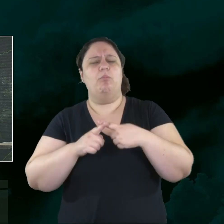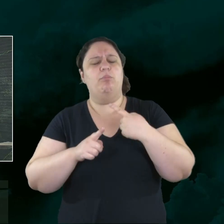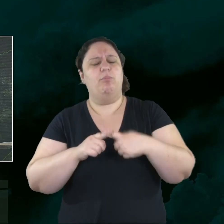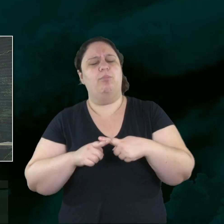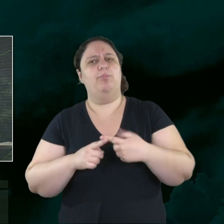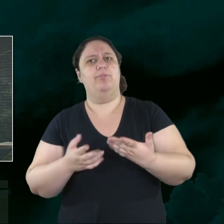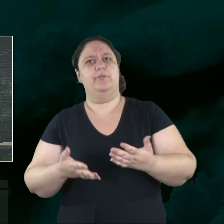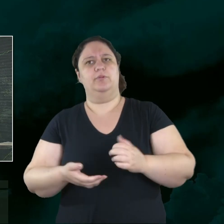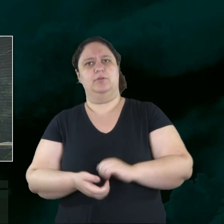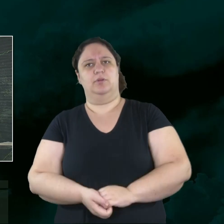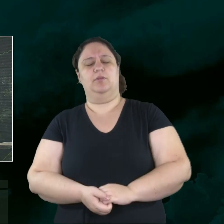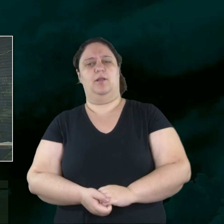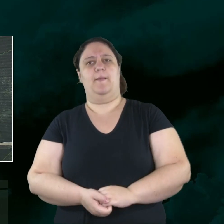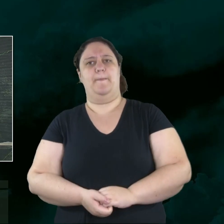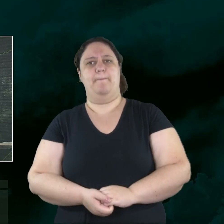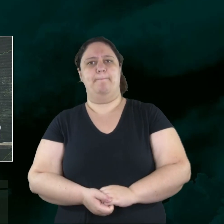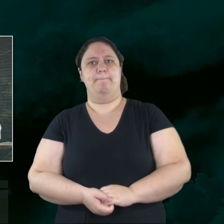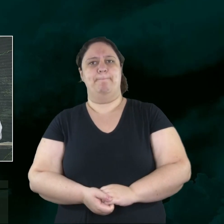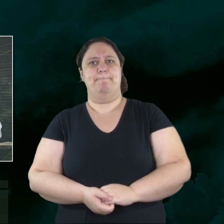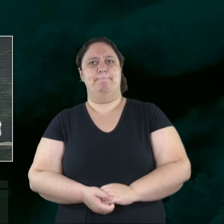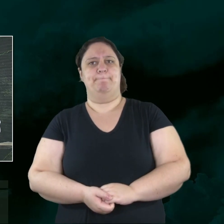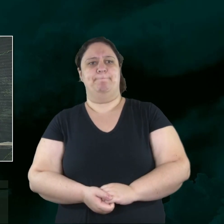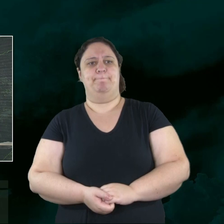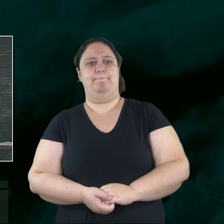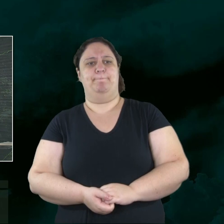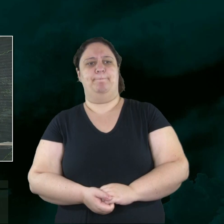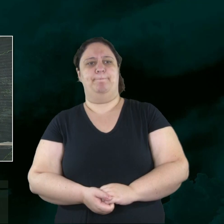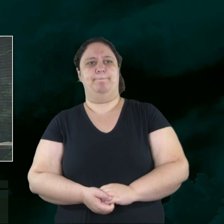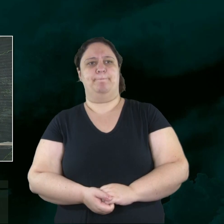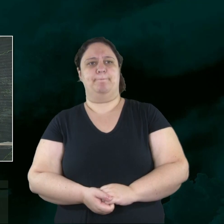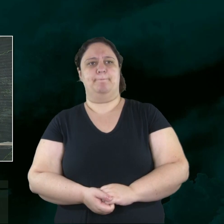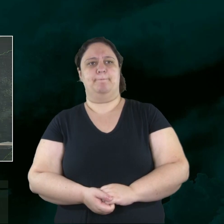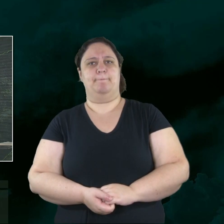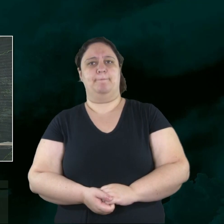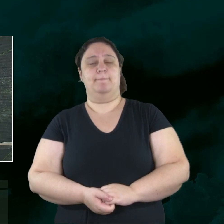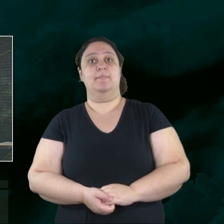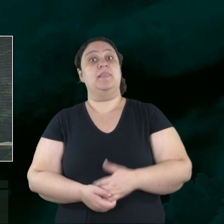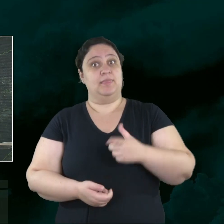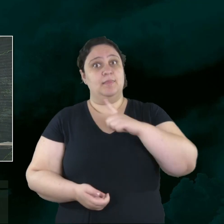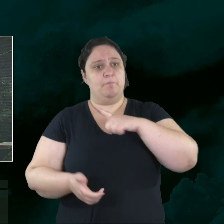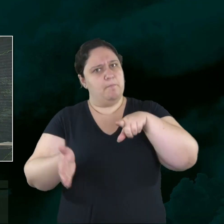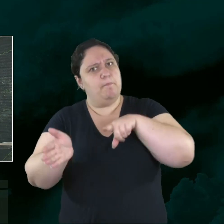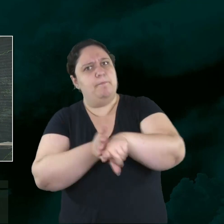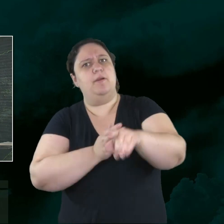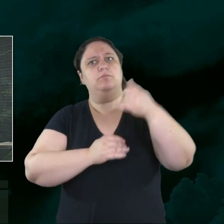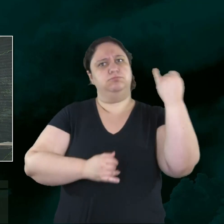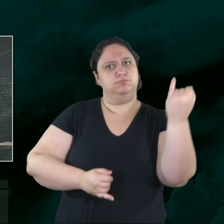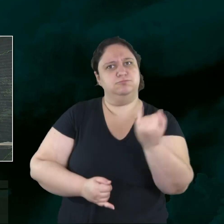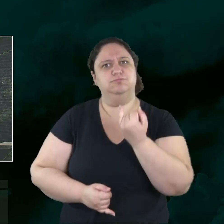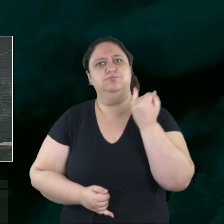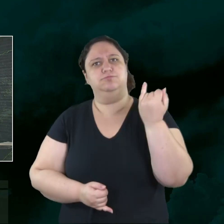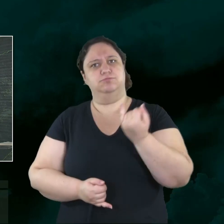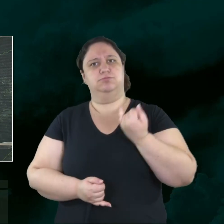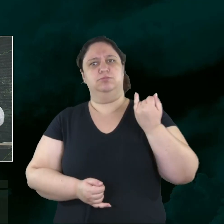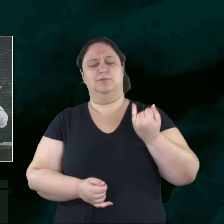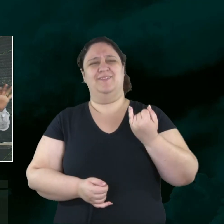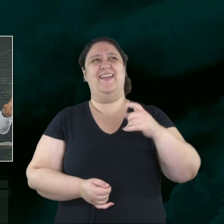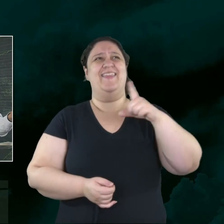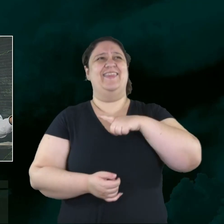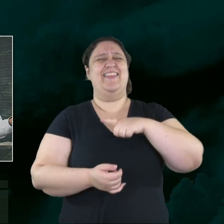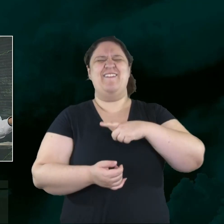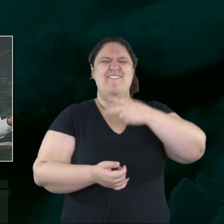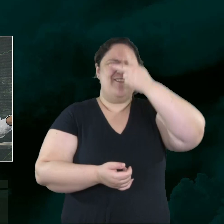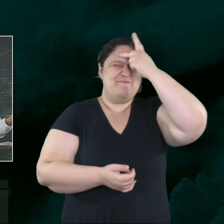do homem da iniquidade, né? Essa é uma grande pergunta. Todos os estudiosos da